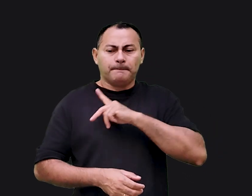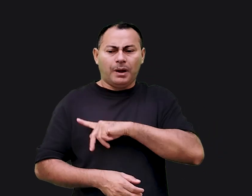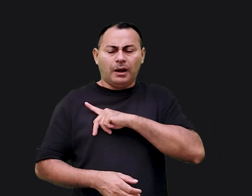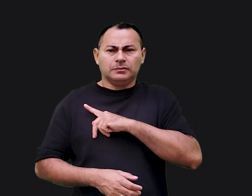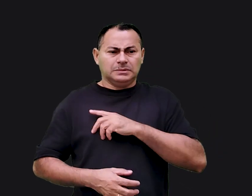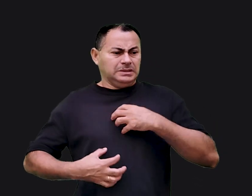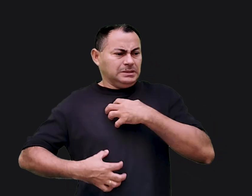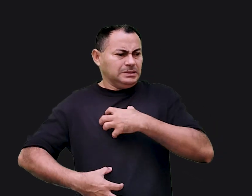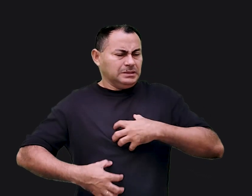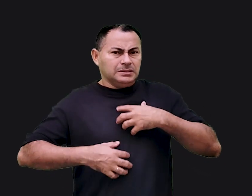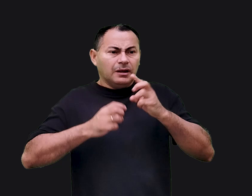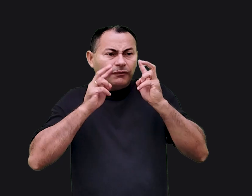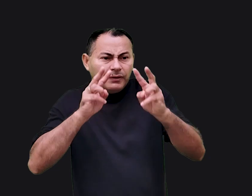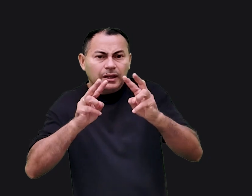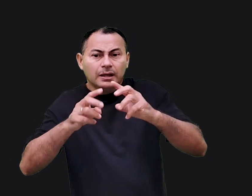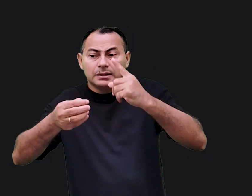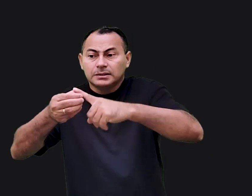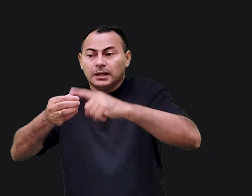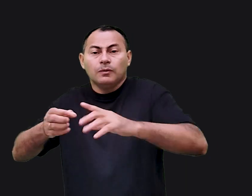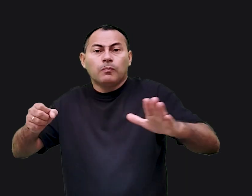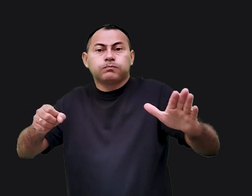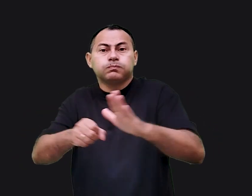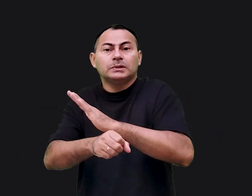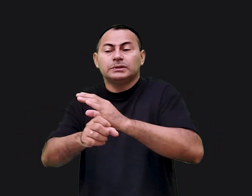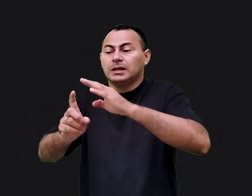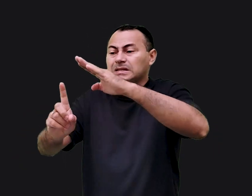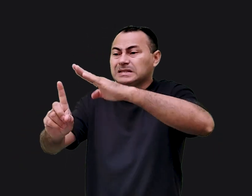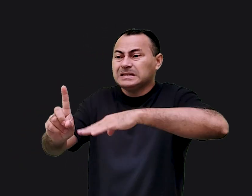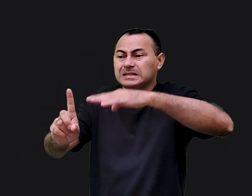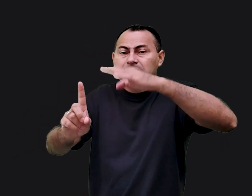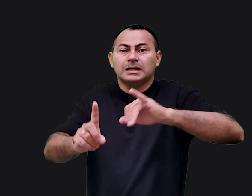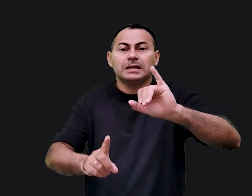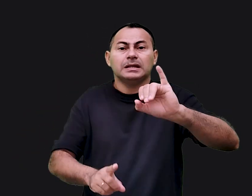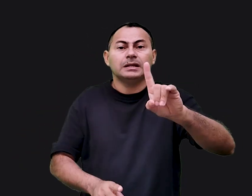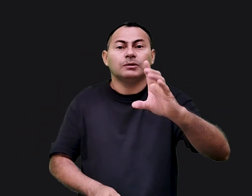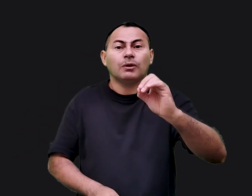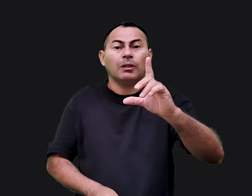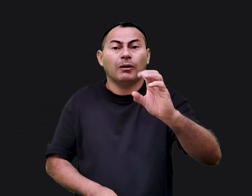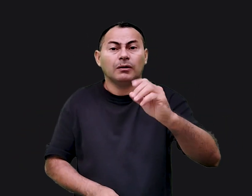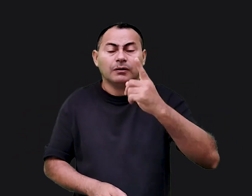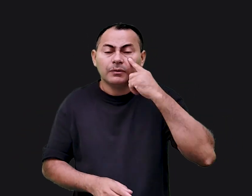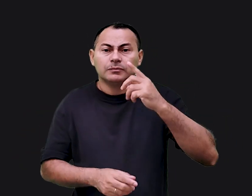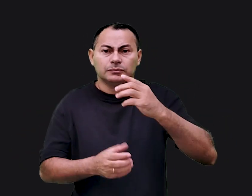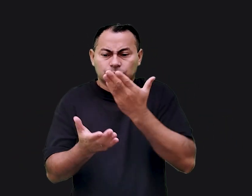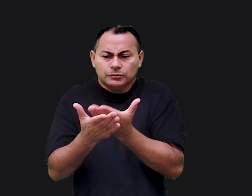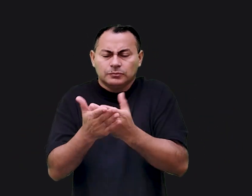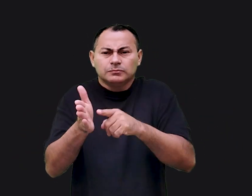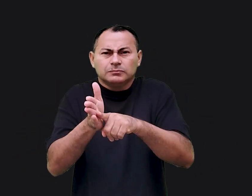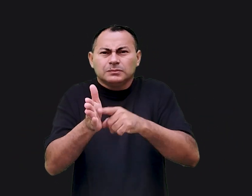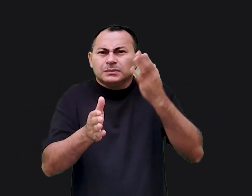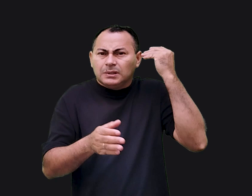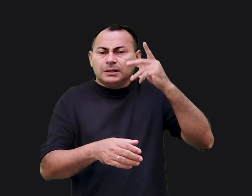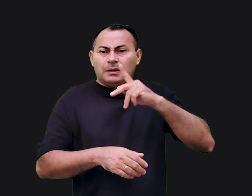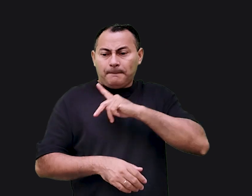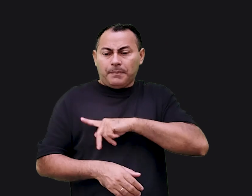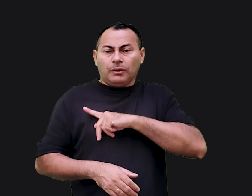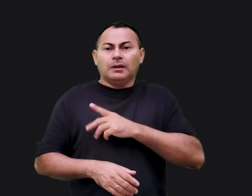indignado ao ver que a cidade estava cheia de Ídolos os estudiosos dizem que no tempo de Paulo era mais fácil encontrar